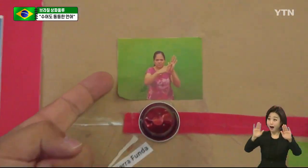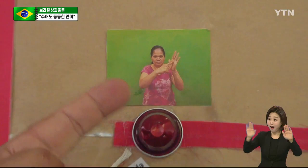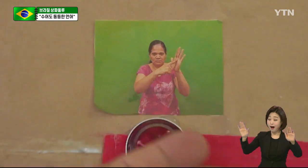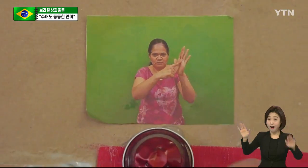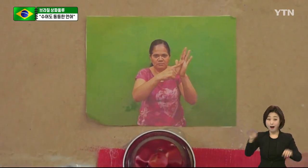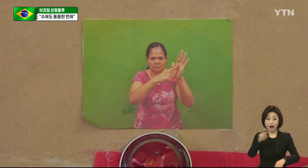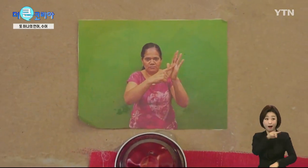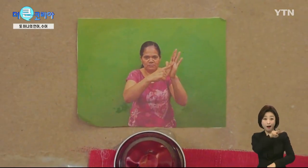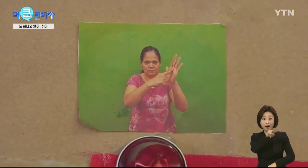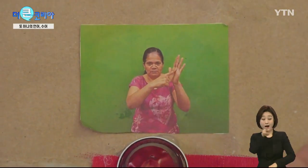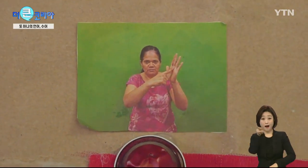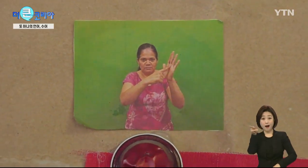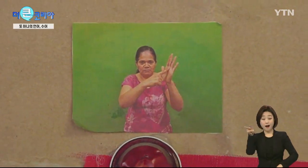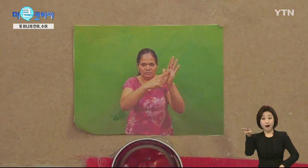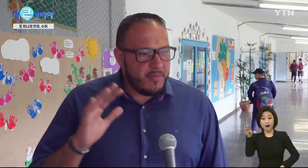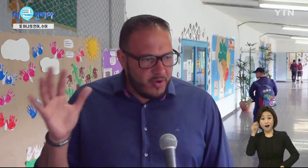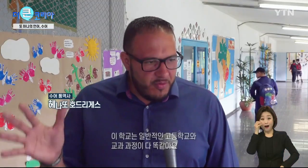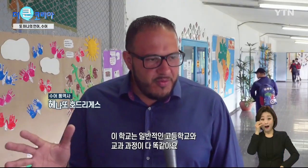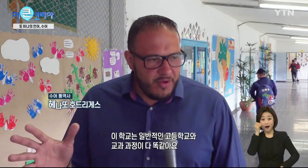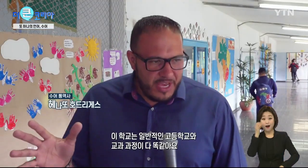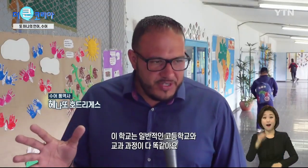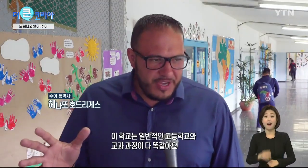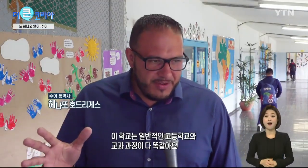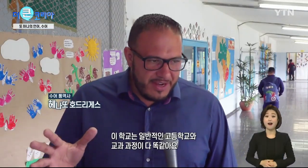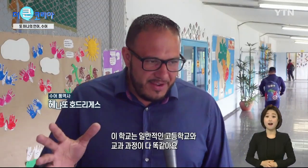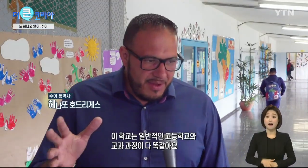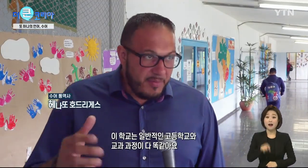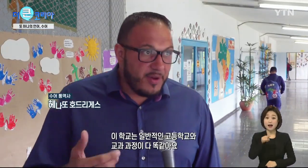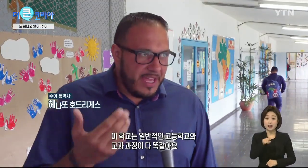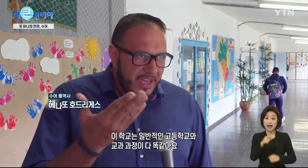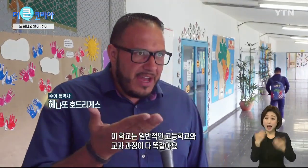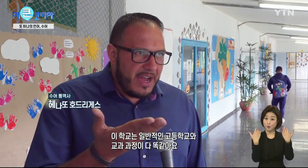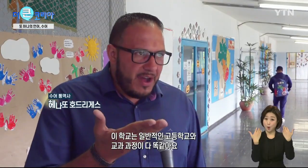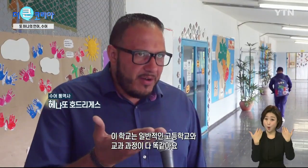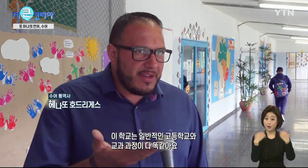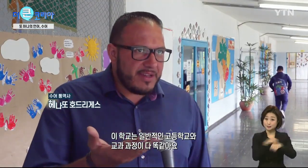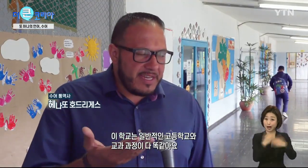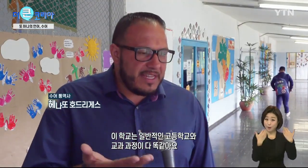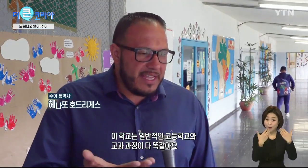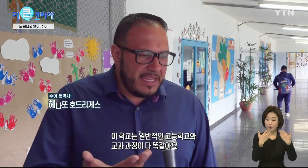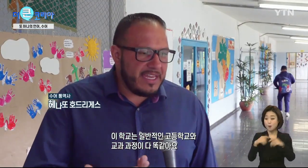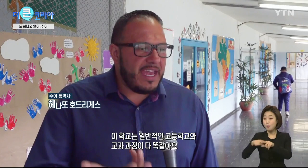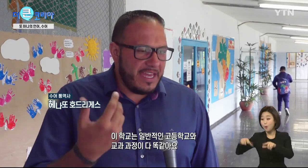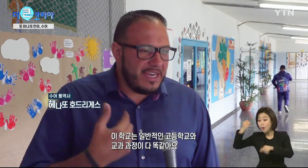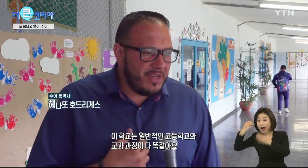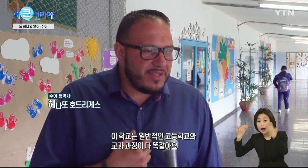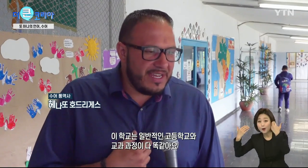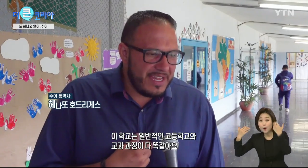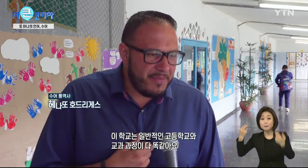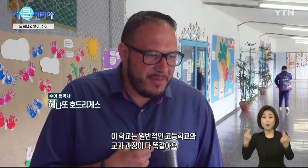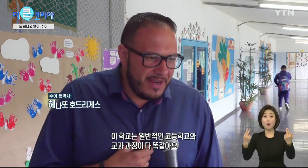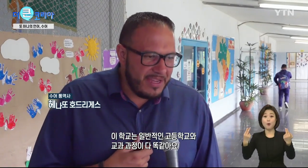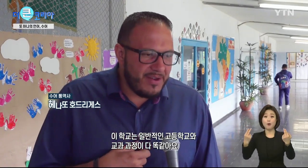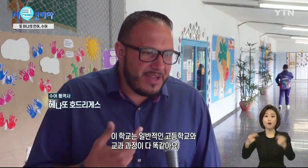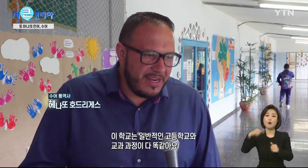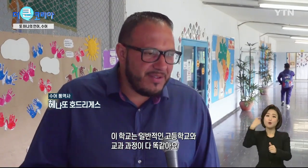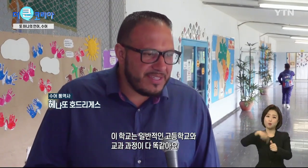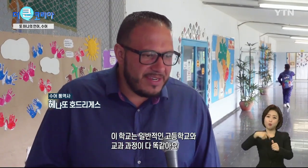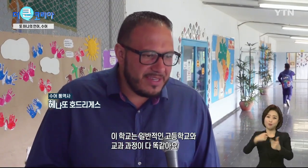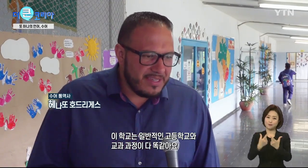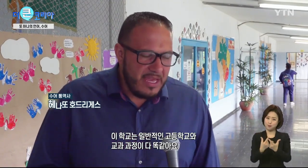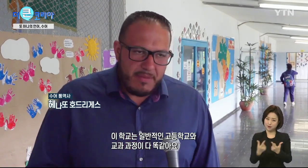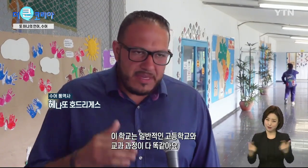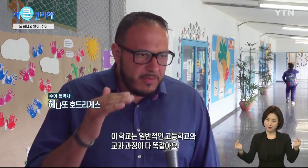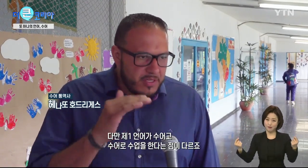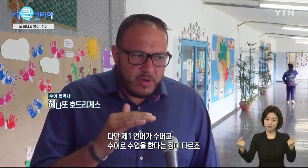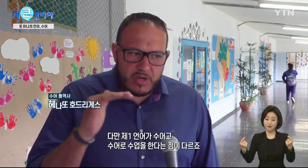있습니다. Da mesma forma como colégio regular. Porém, a aula que ele tem aqui é na língua dele, que é a primeira língua, que é a língua